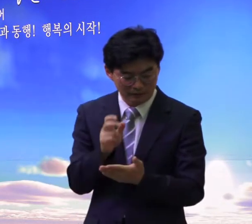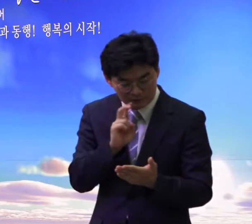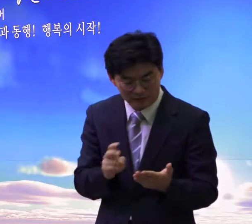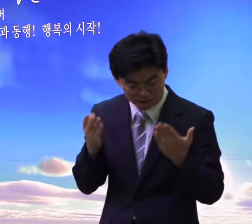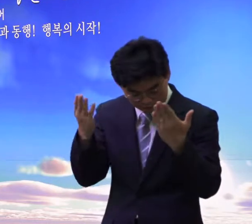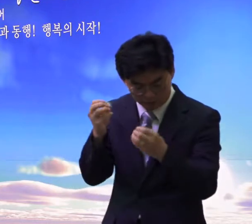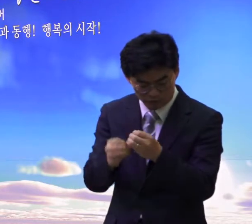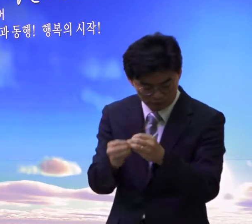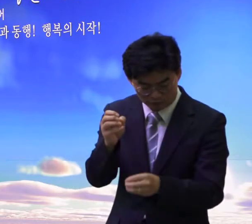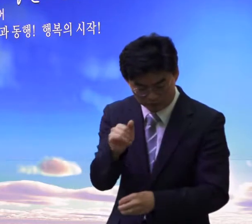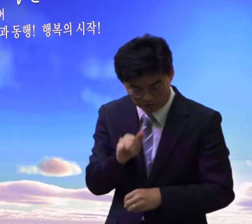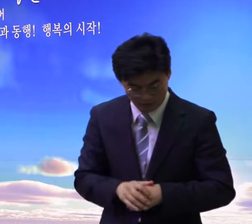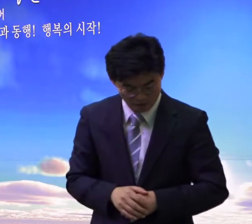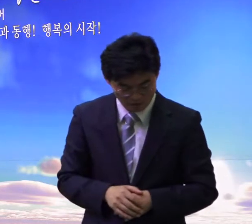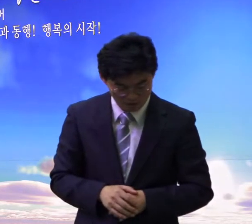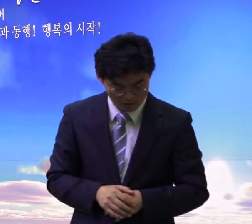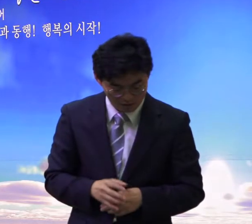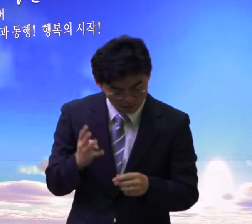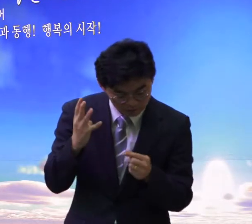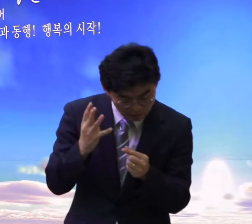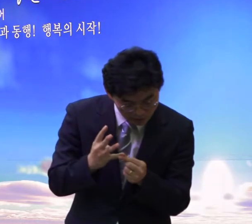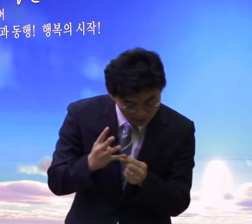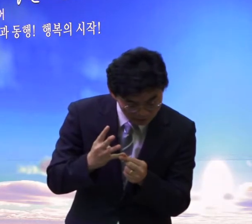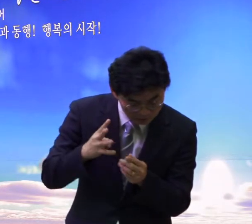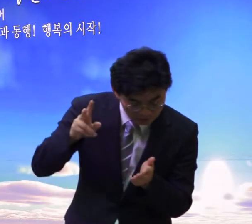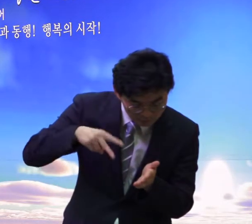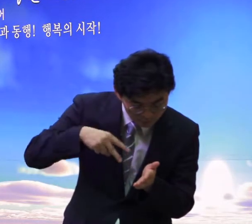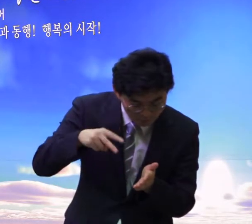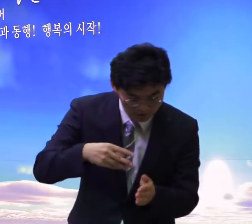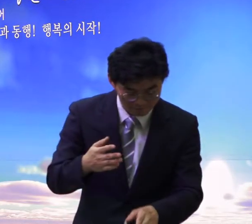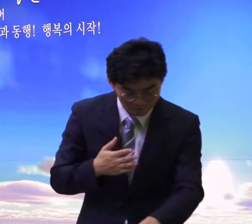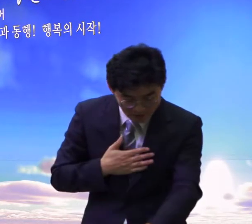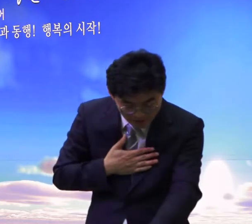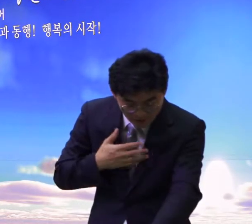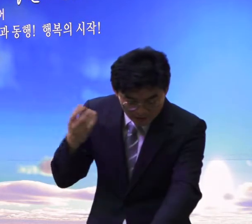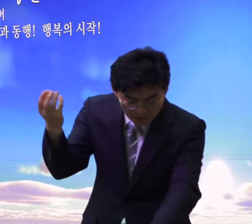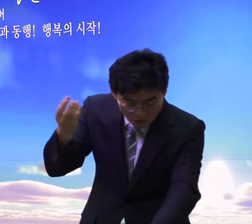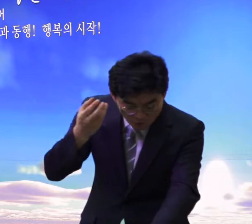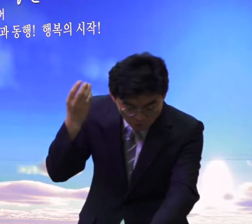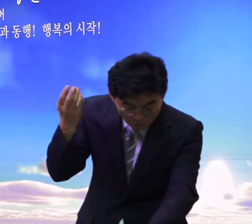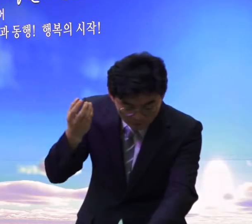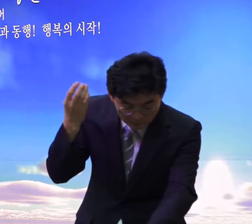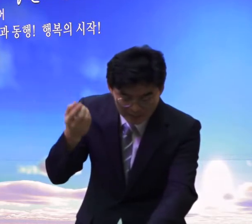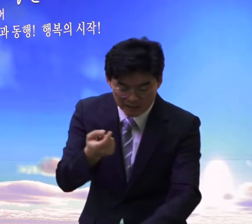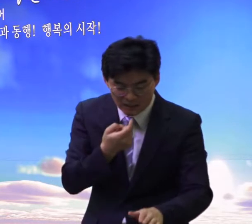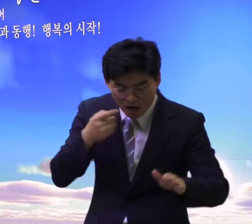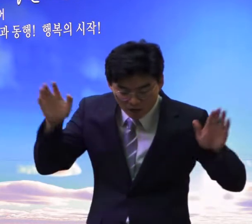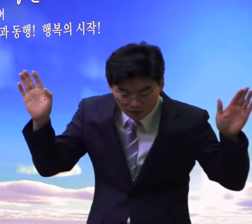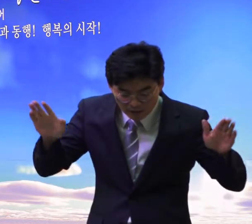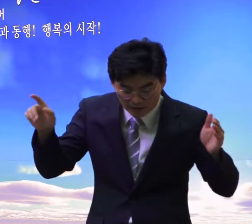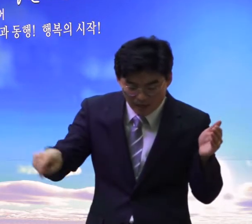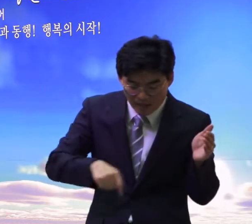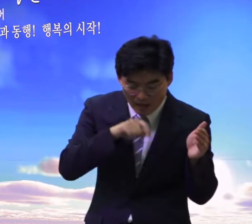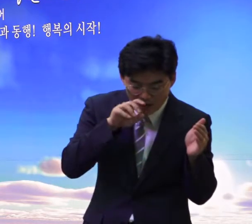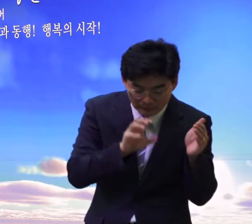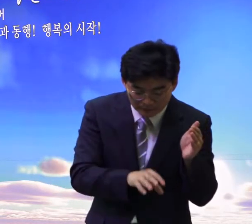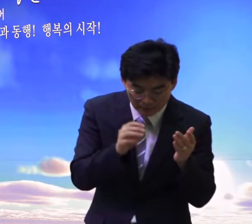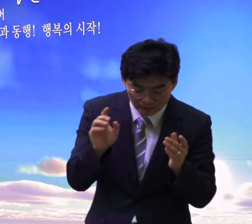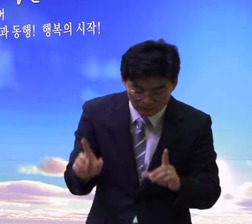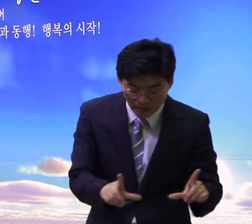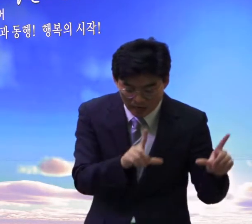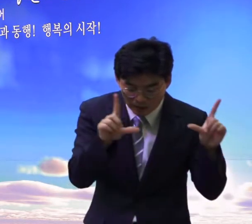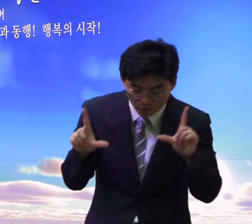보시면 4절의 그 심정을 다윗이 이야기합니다. 내 영혼이 사자들 가운데에서 살며 내가 불사르는 자들